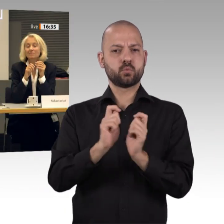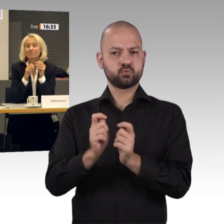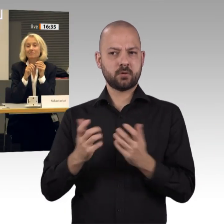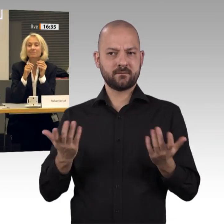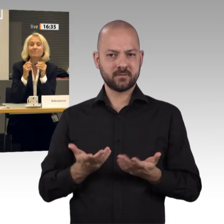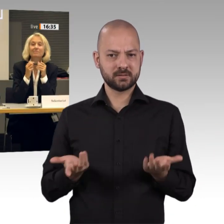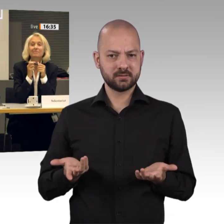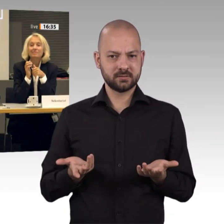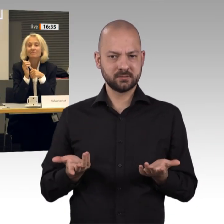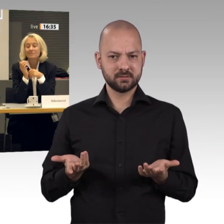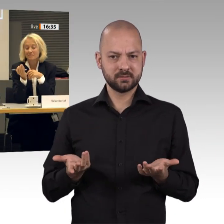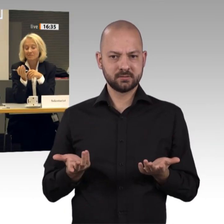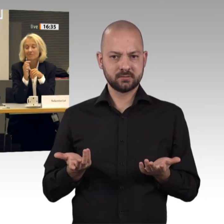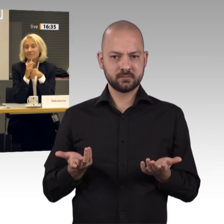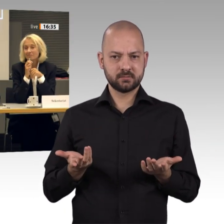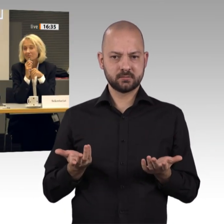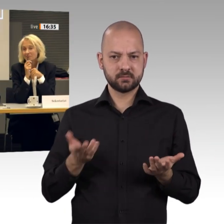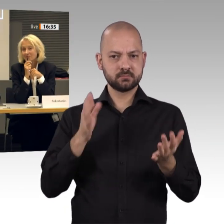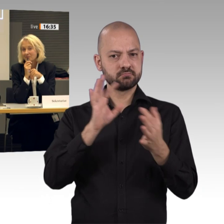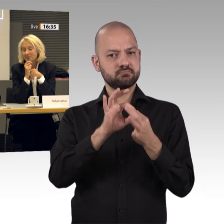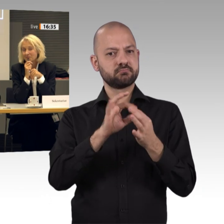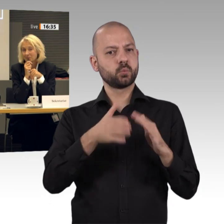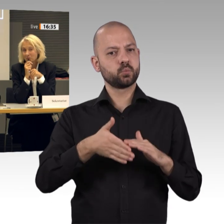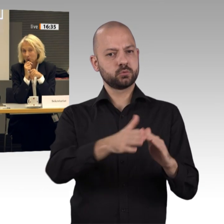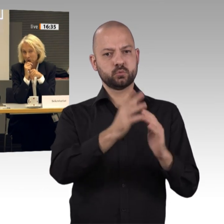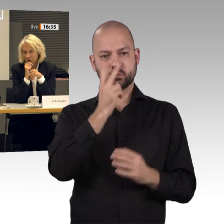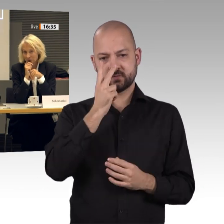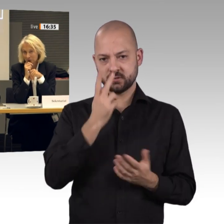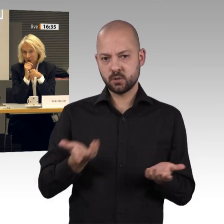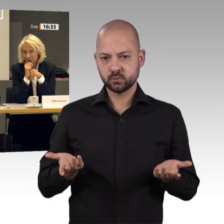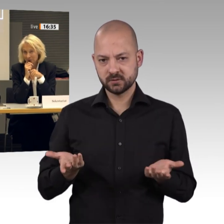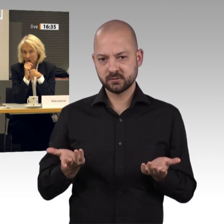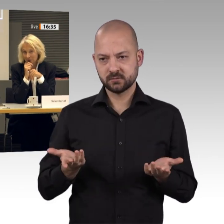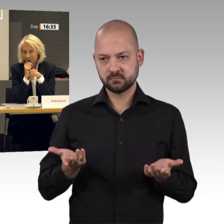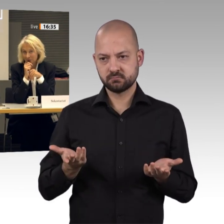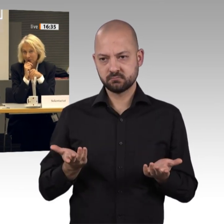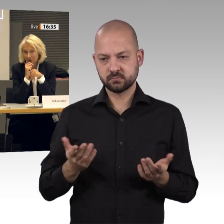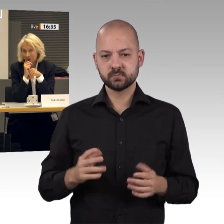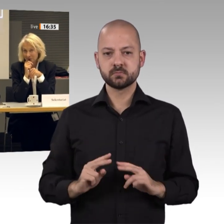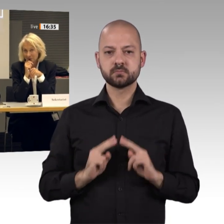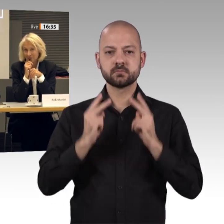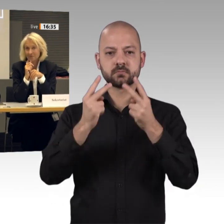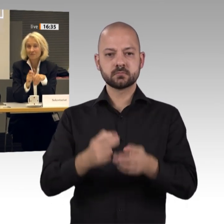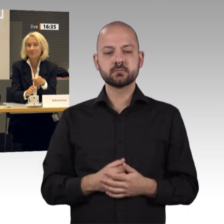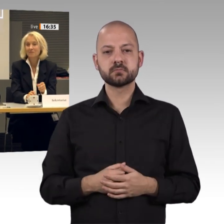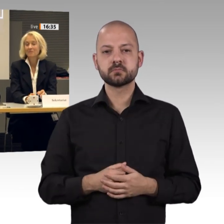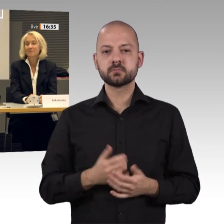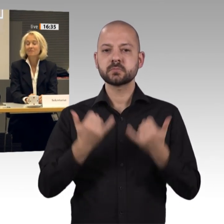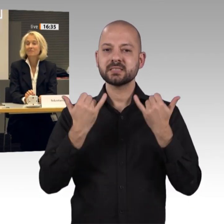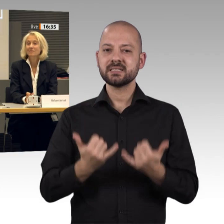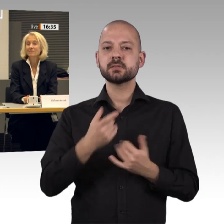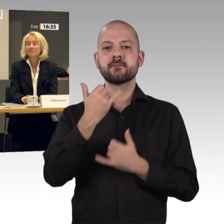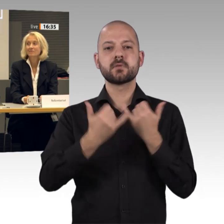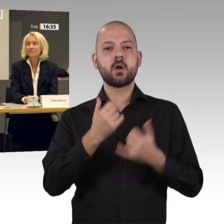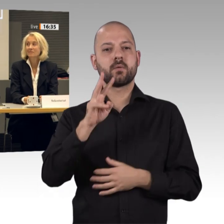Geht schon? Okay, danke schön. Ja, vielen Dank für die Frage. Tatsächlich, glaube ich, ist das Spektrum vielfältig, wie man solche Familien